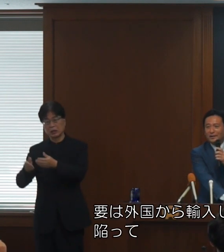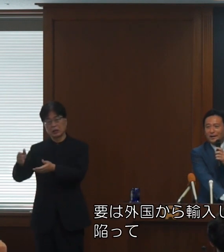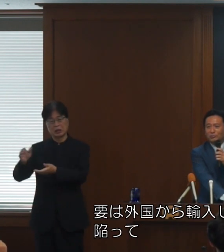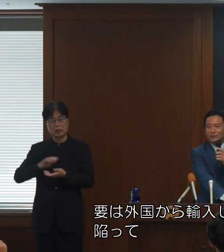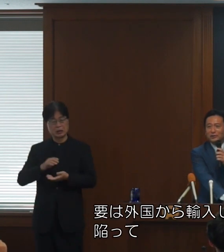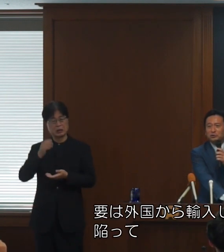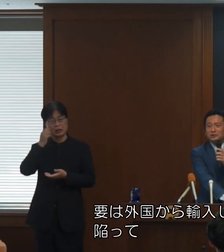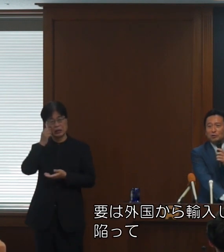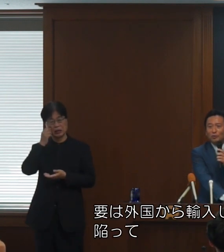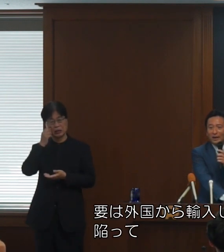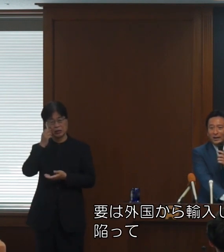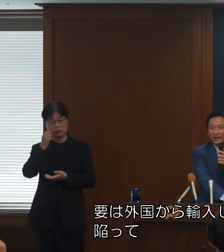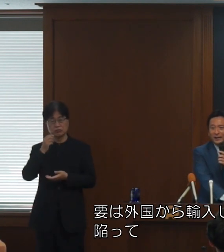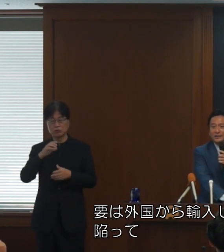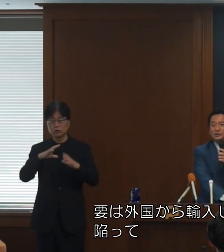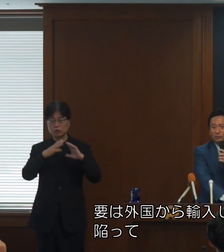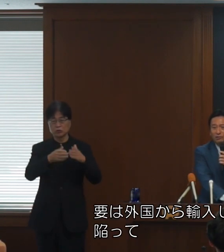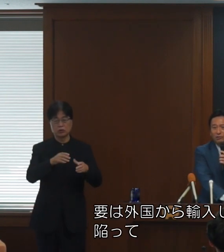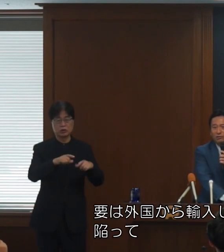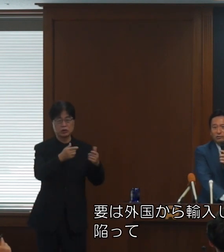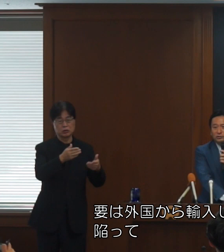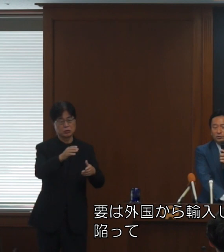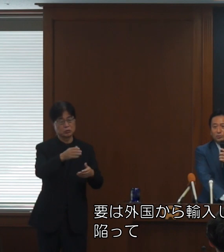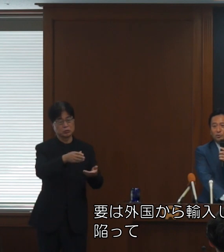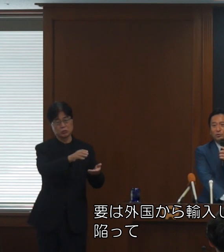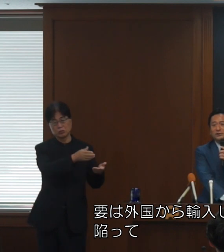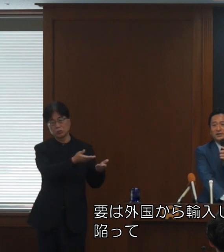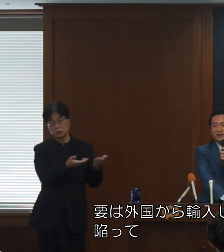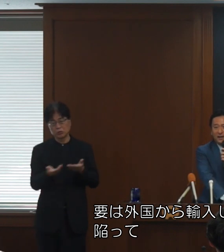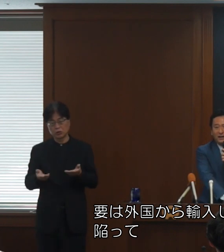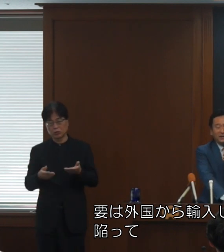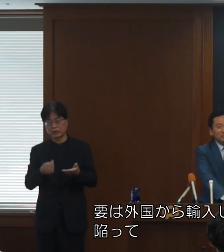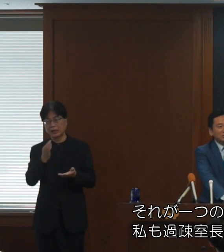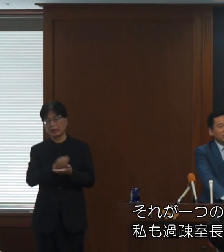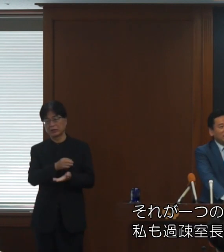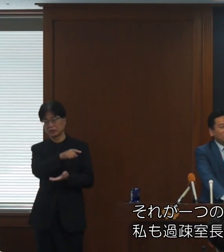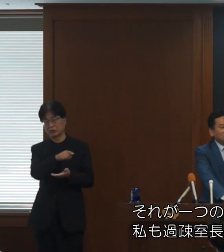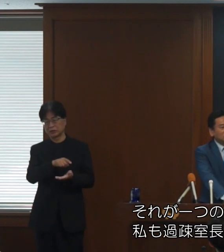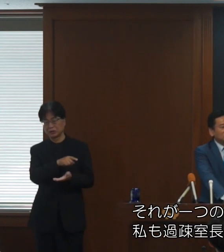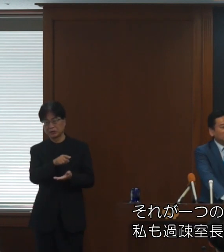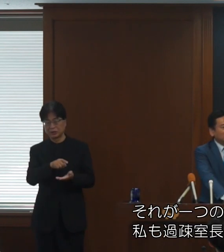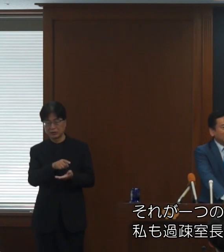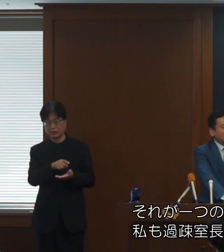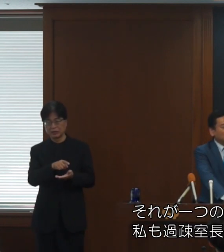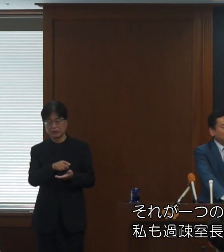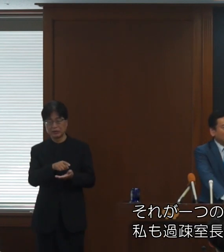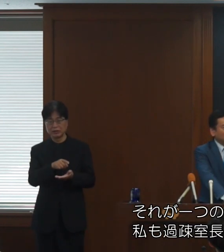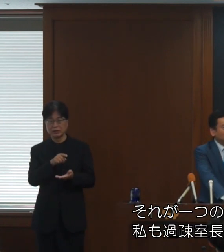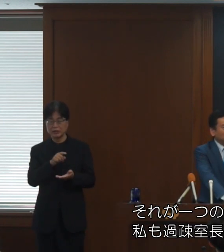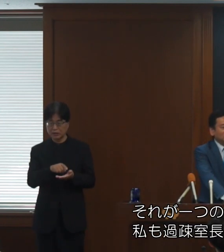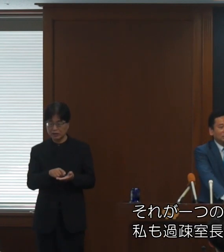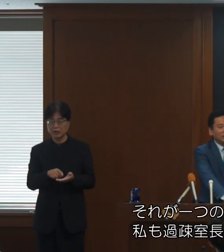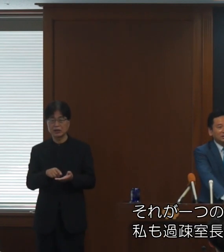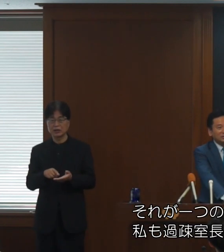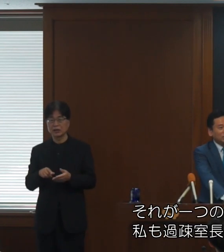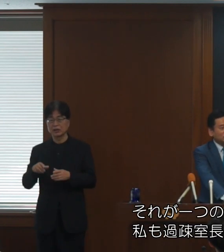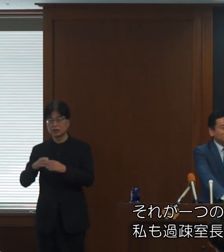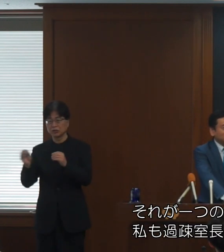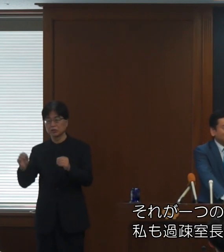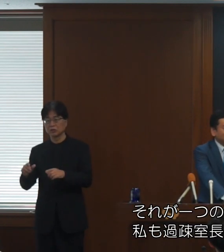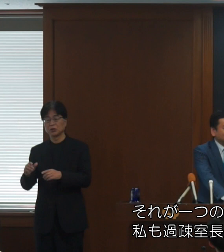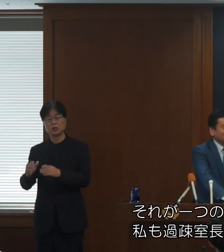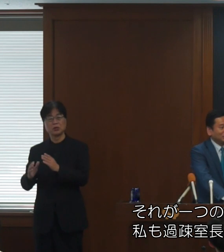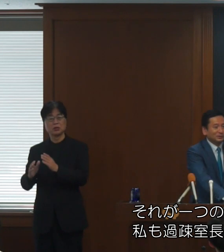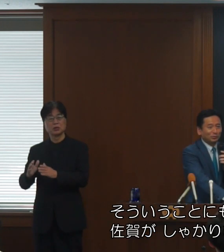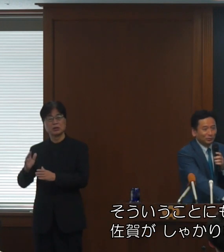が続く要は外国から輸入した方が安いという状況に陥ってそれが一つの大きな過疎問題という私